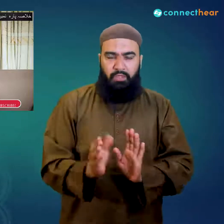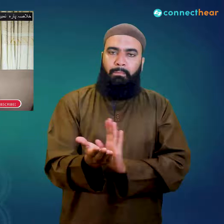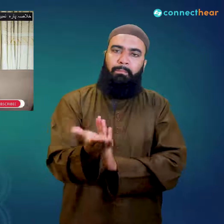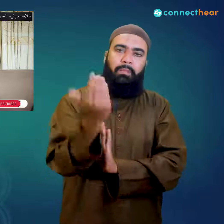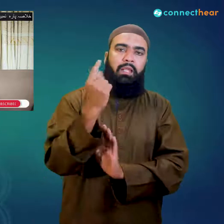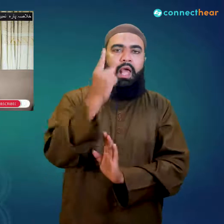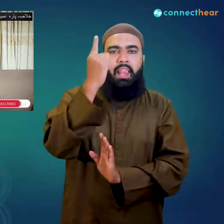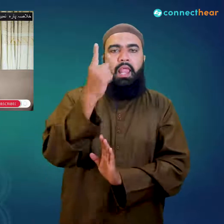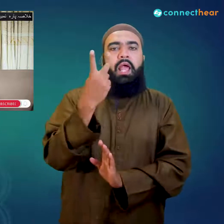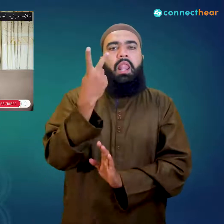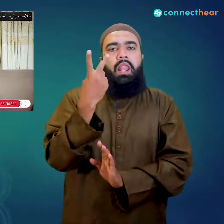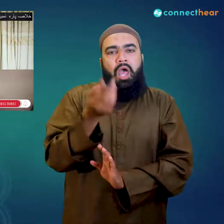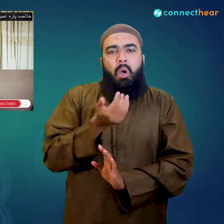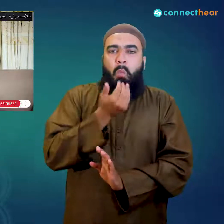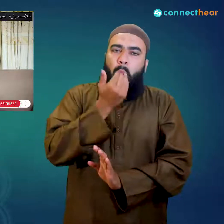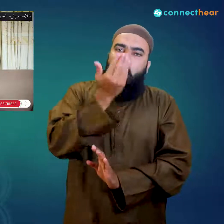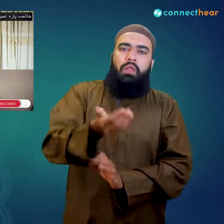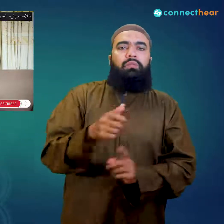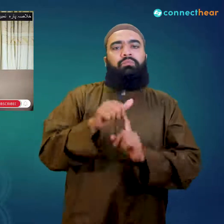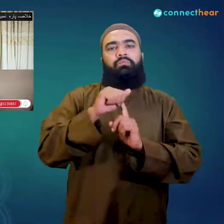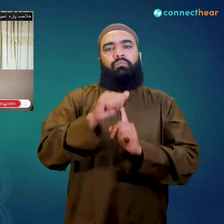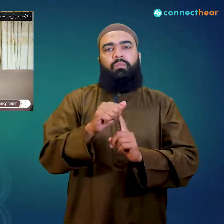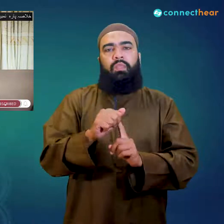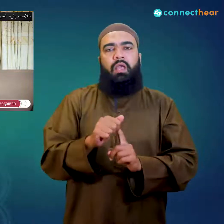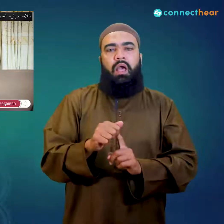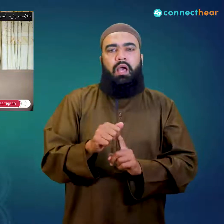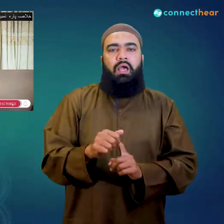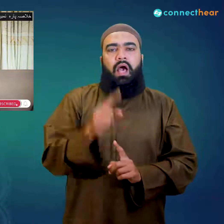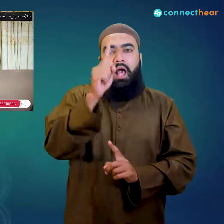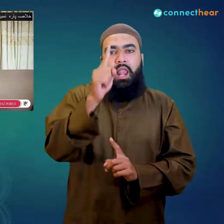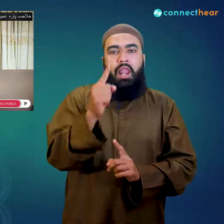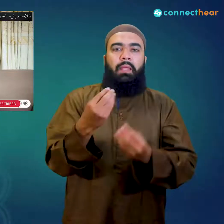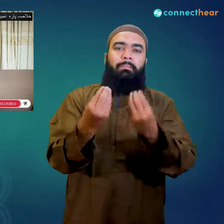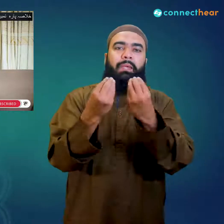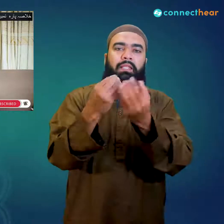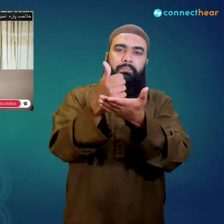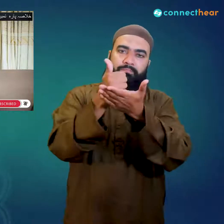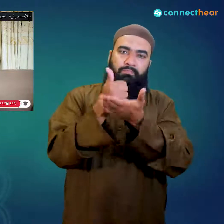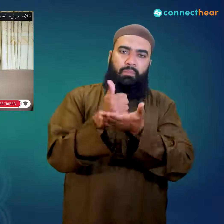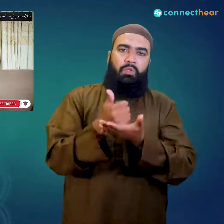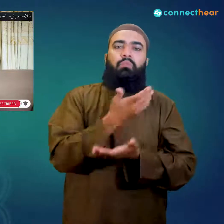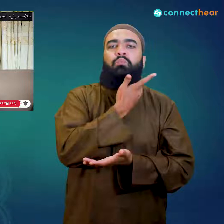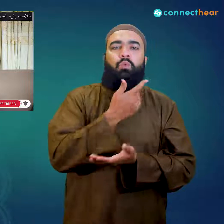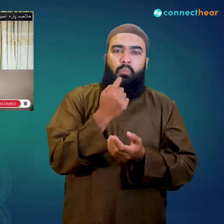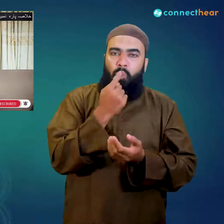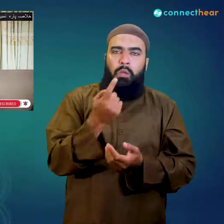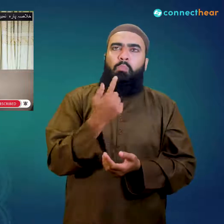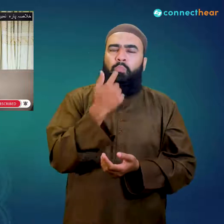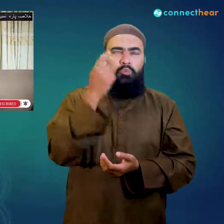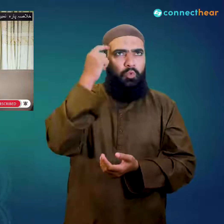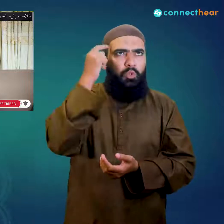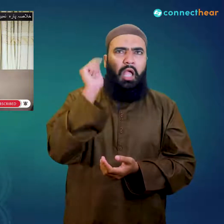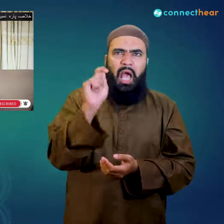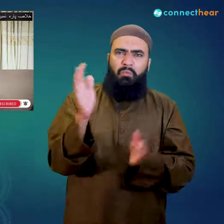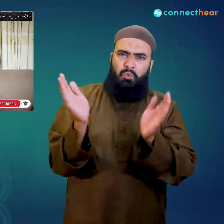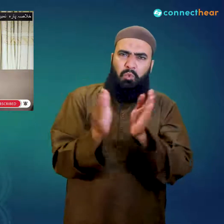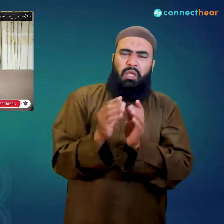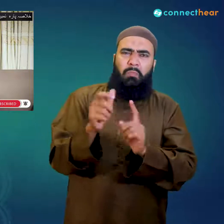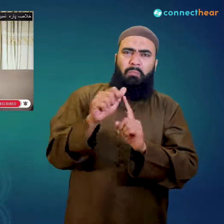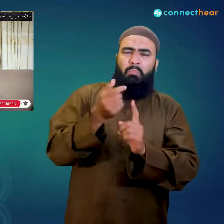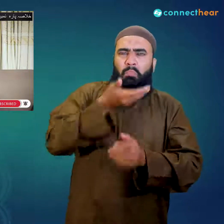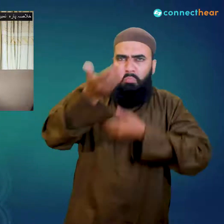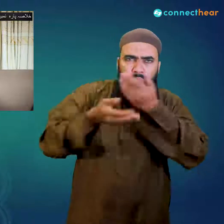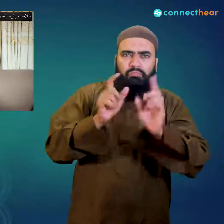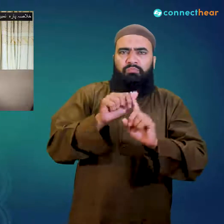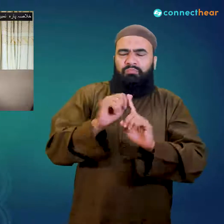رب العزت کو یاد کرے اور اللہ رب العزت کی مدد اور نصرت چاہے وہ چھوٹا کام کیوں نہ ہو یا